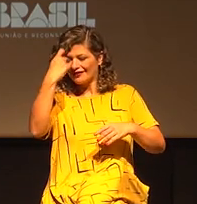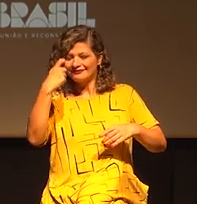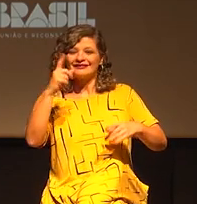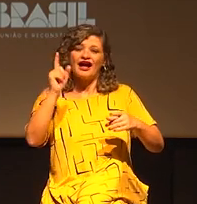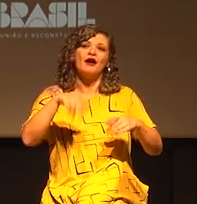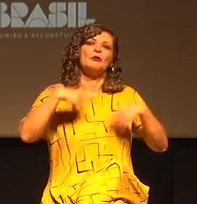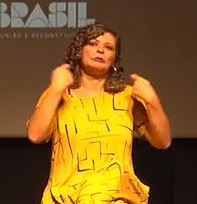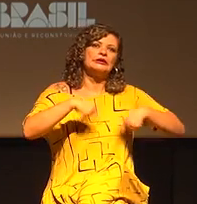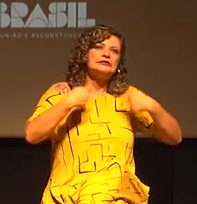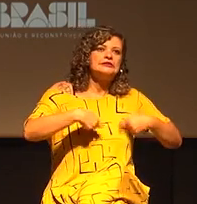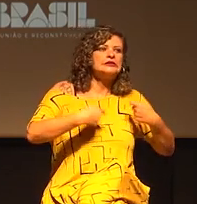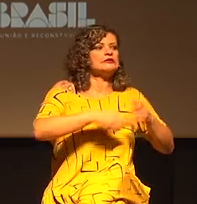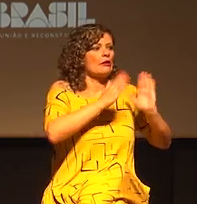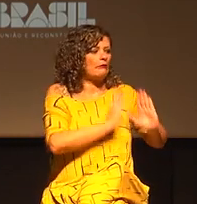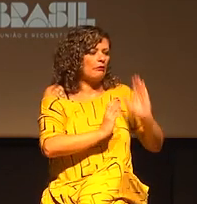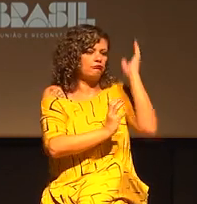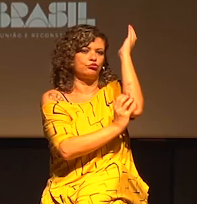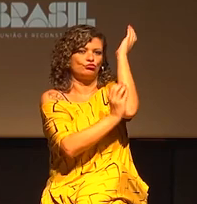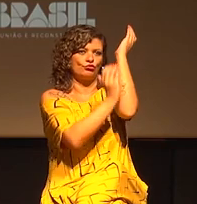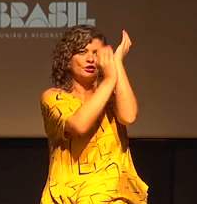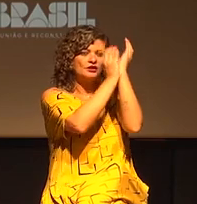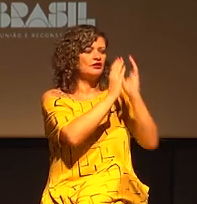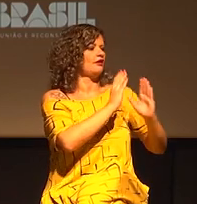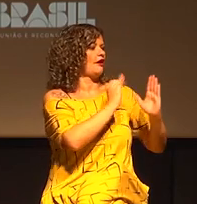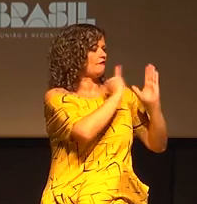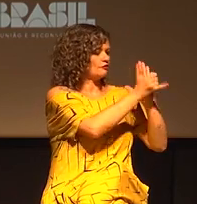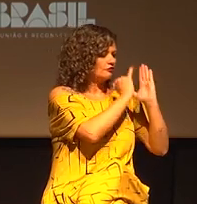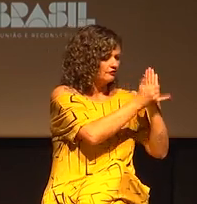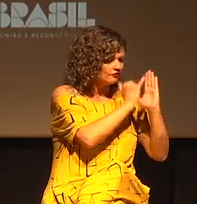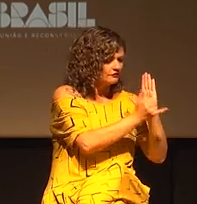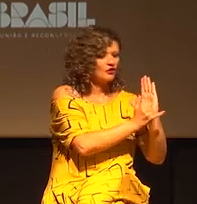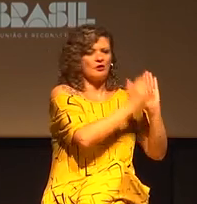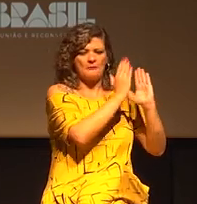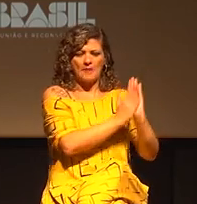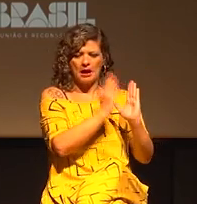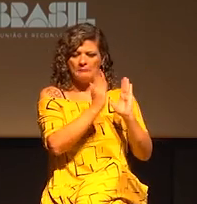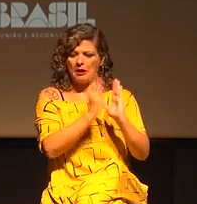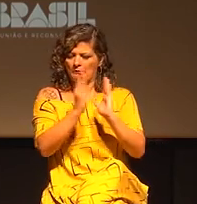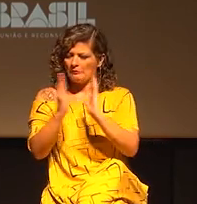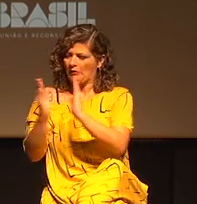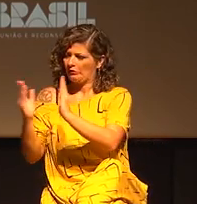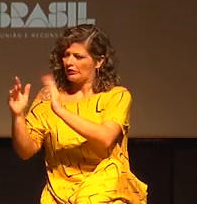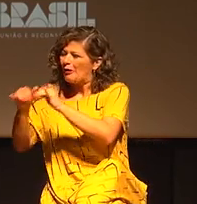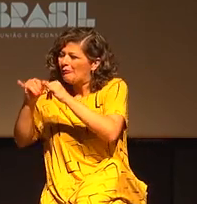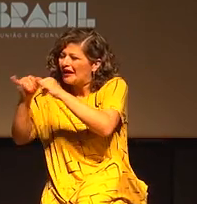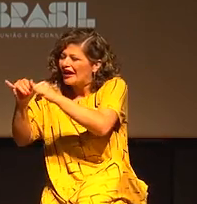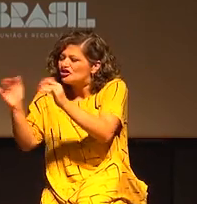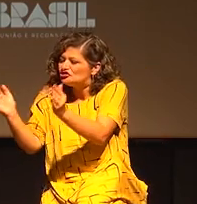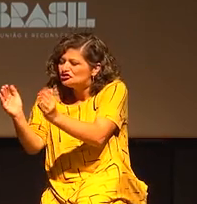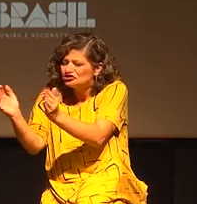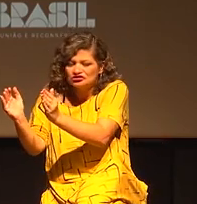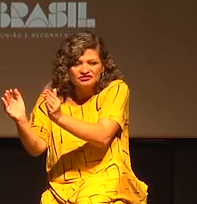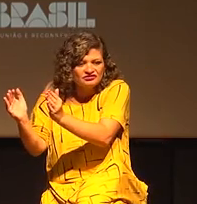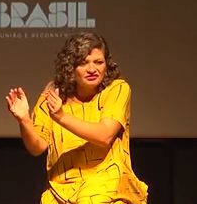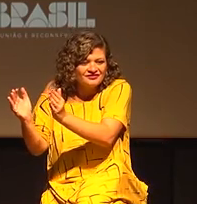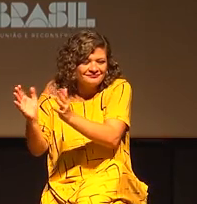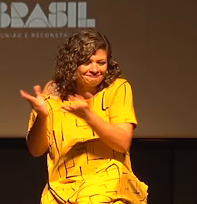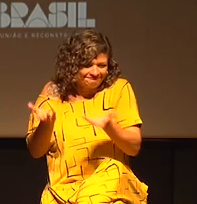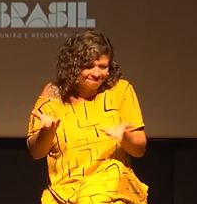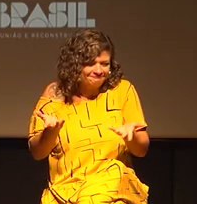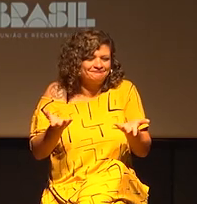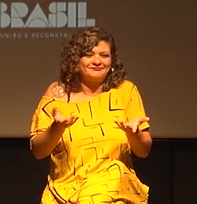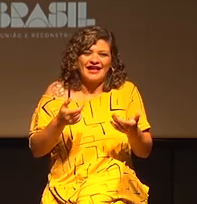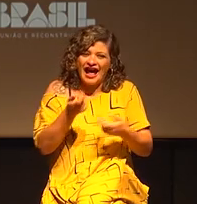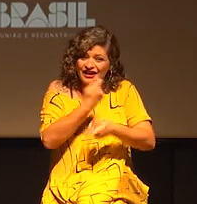chamamento de uma organização da sociedade civil que faça a gestão de um mercadinho é é é difícil fazer o simples na na